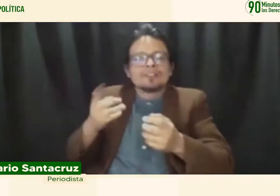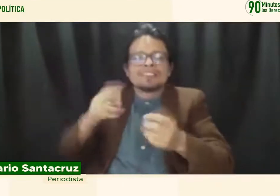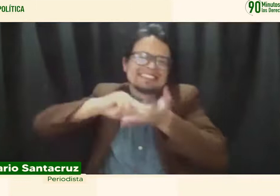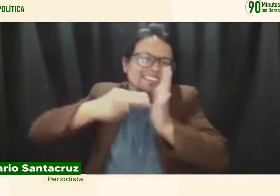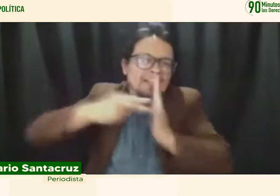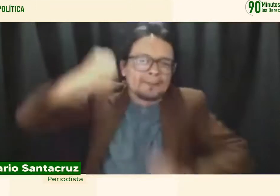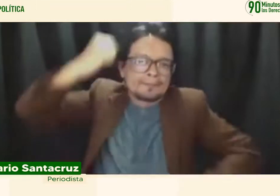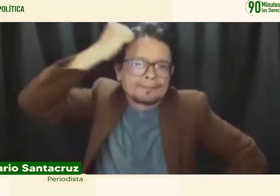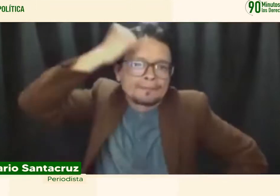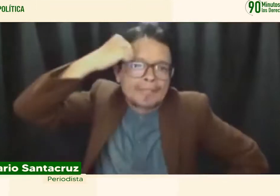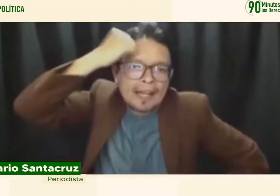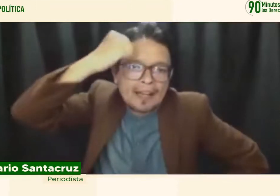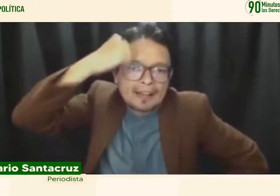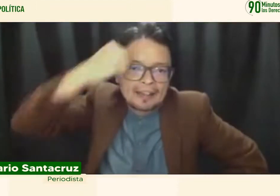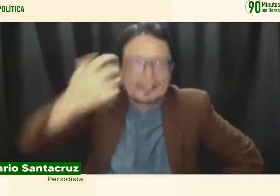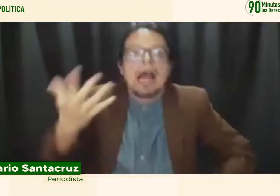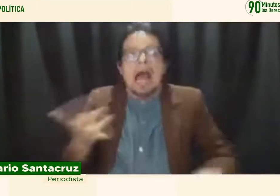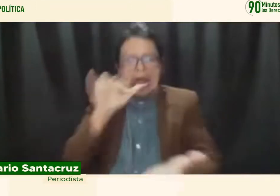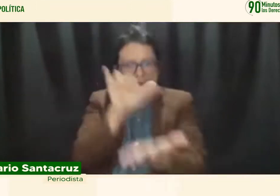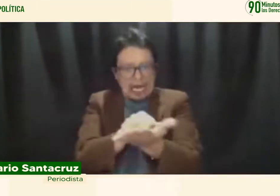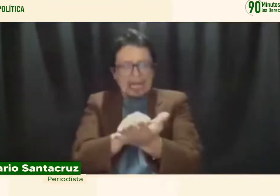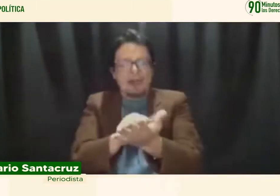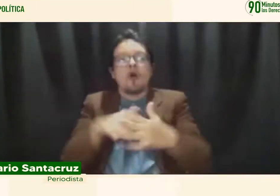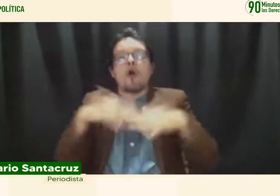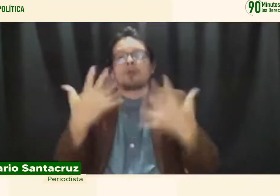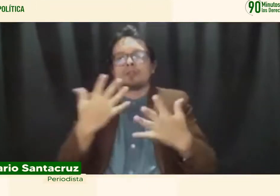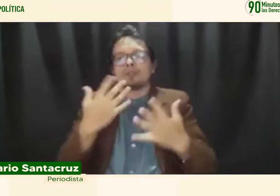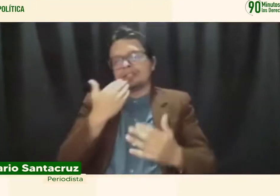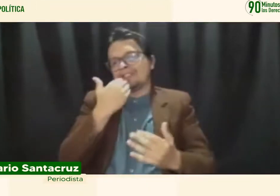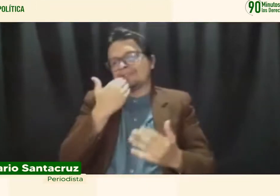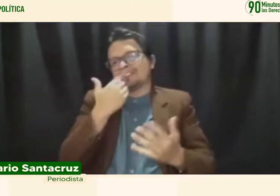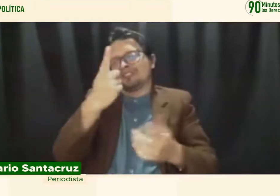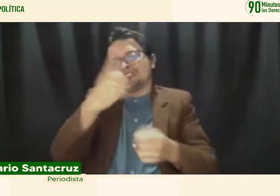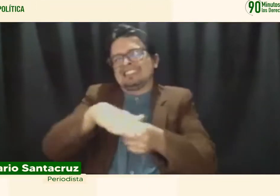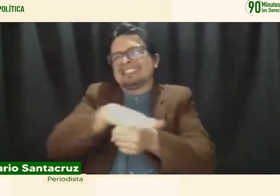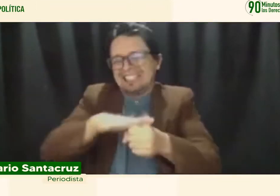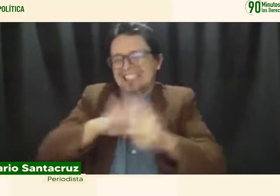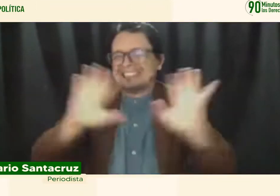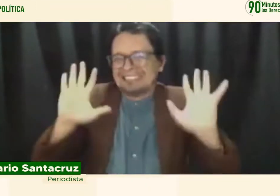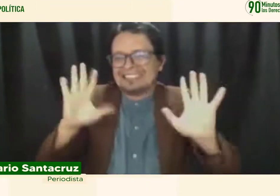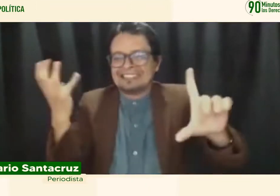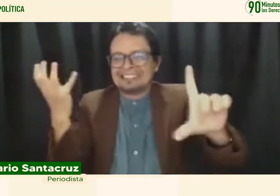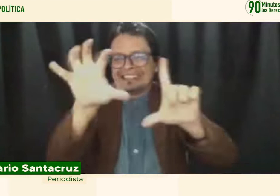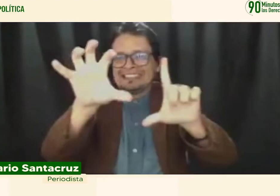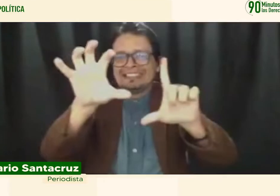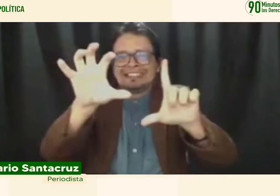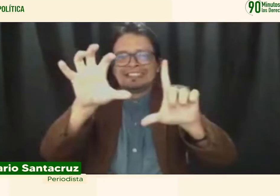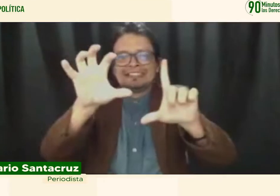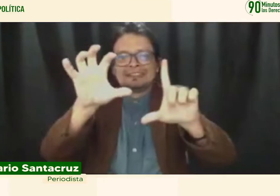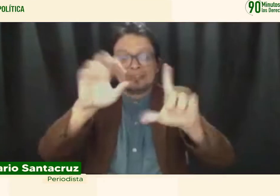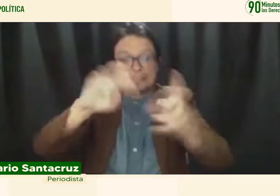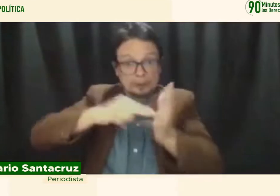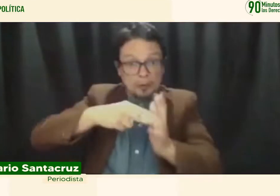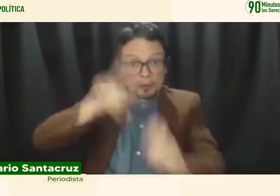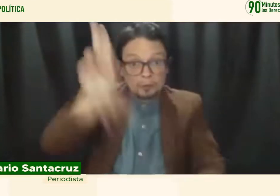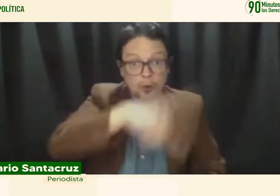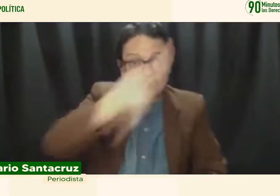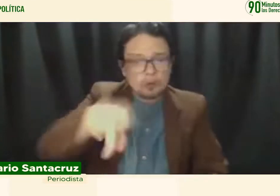hay una incidencia fuera sí y desde aquí tenemos que involucrar elementos pedagógicos tenemos que ver cada situación como la del